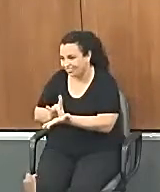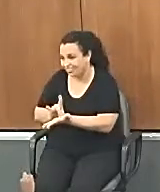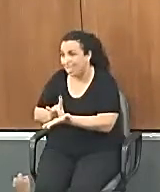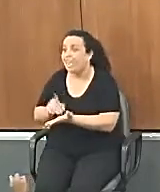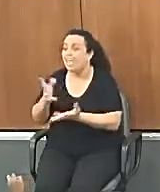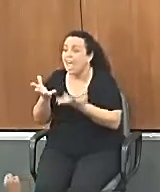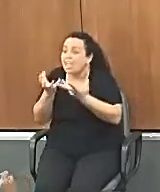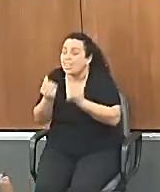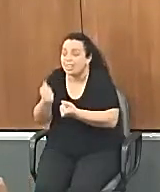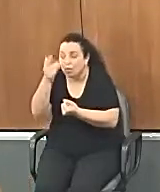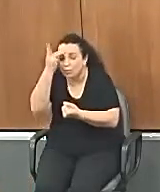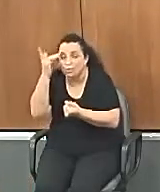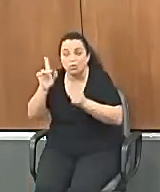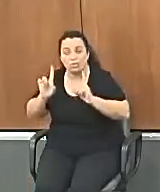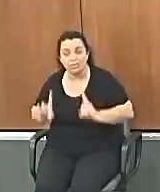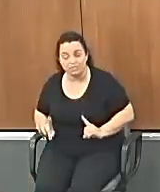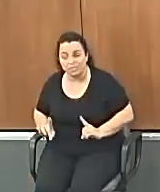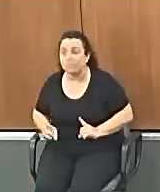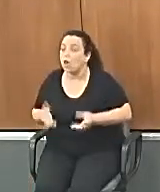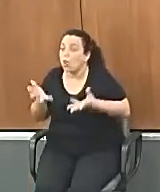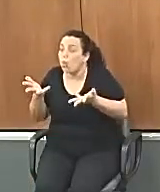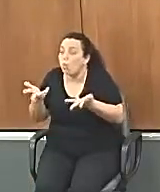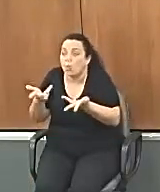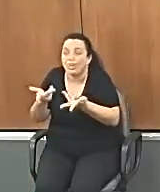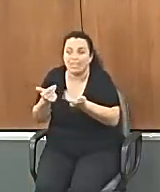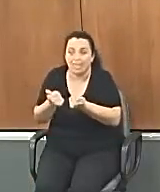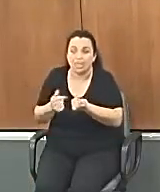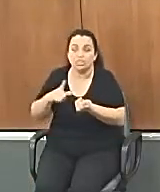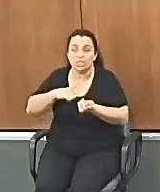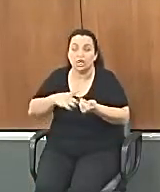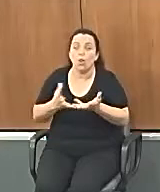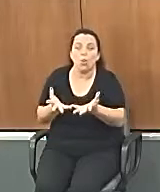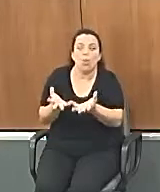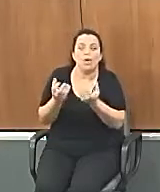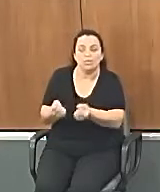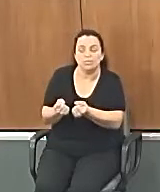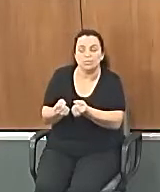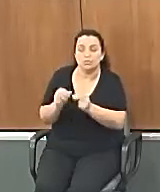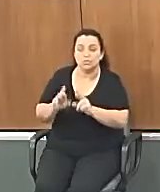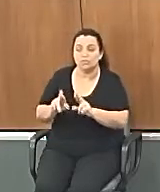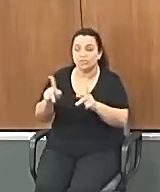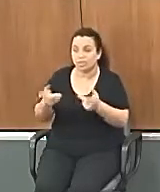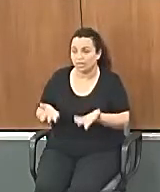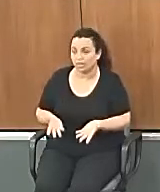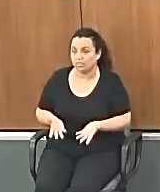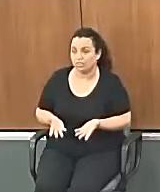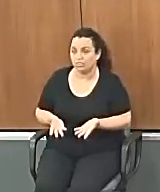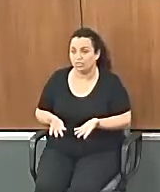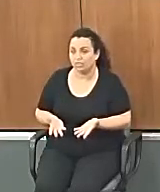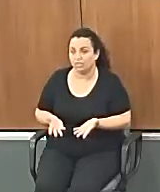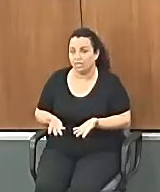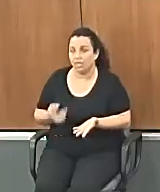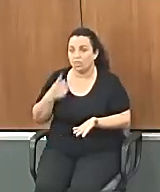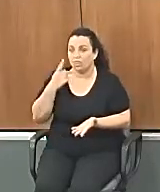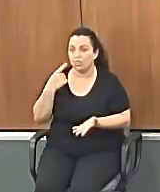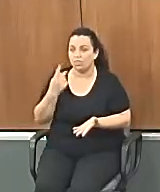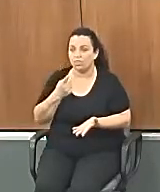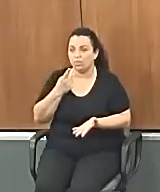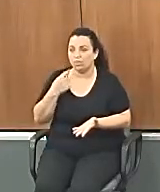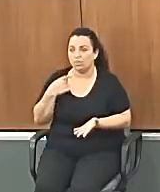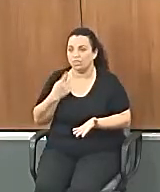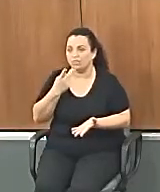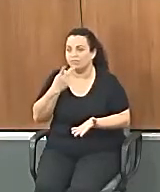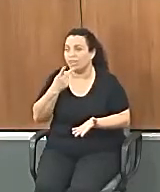qualidade é que eles tenham realmente um acolhimento diferenciado falamos muito de inclusão eu sou a favor